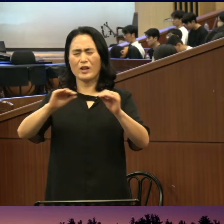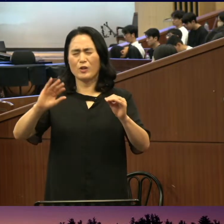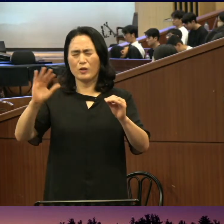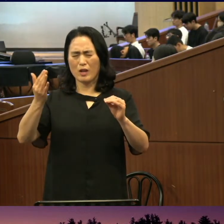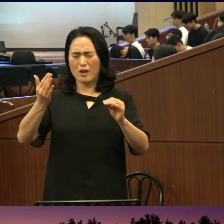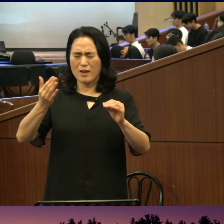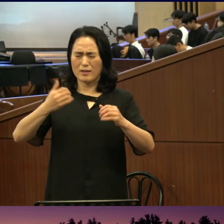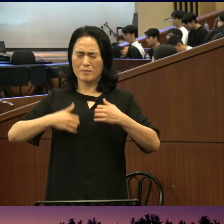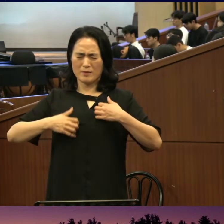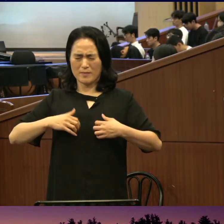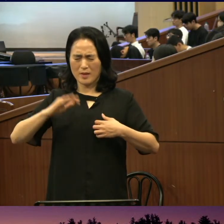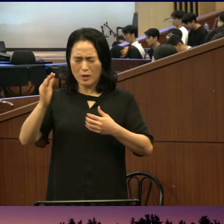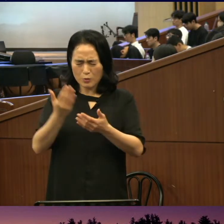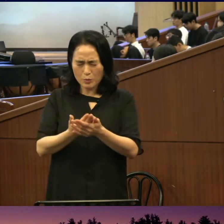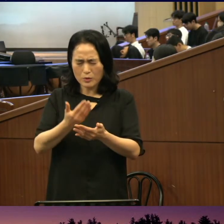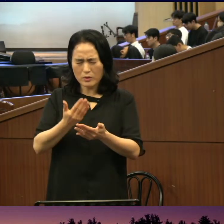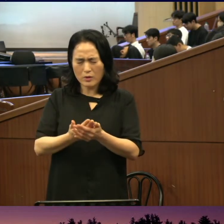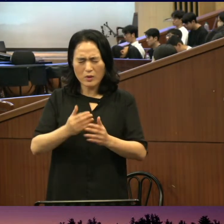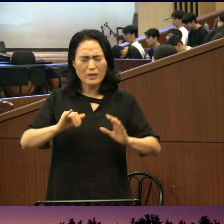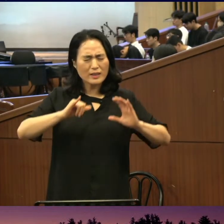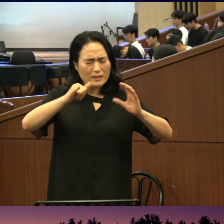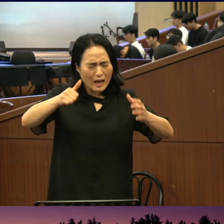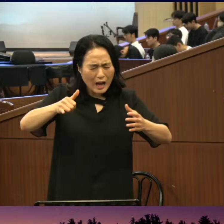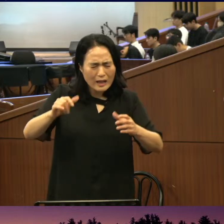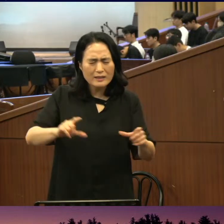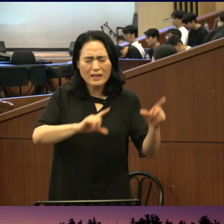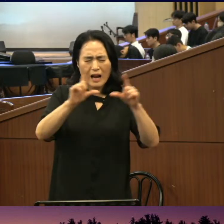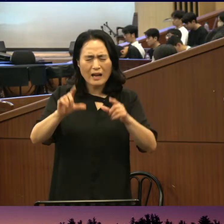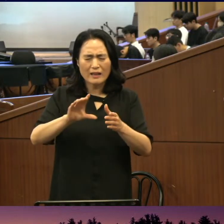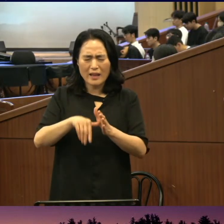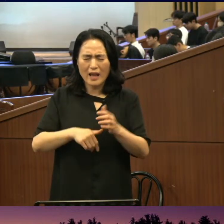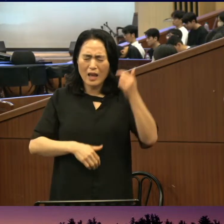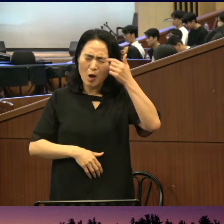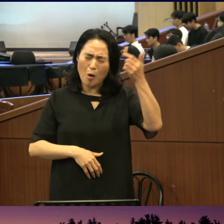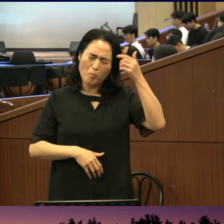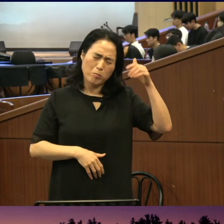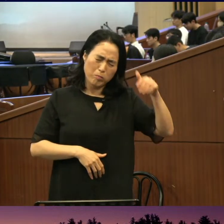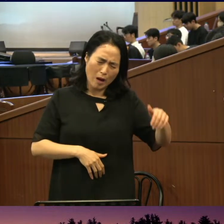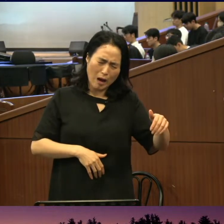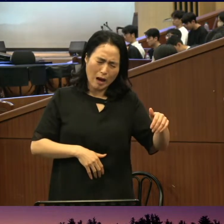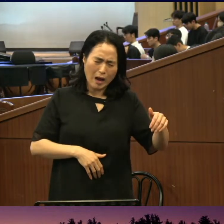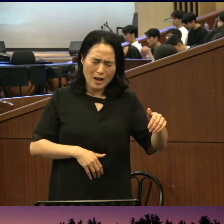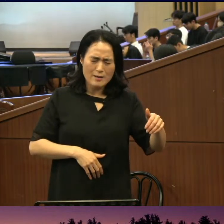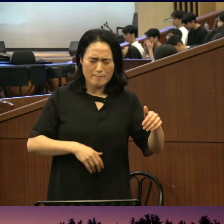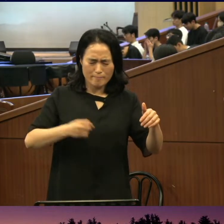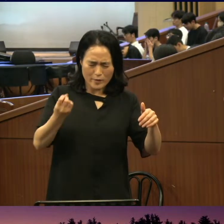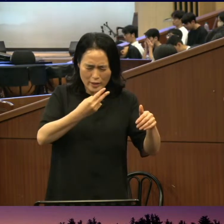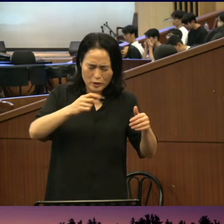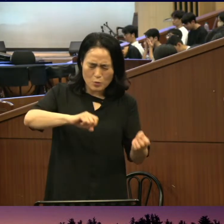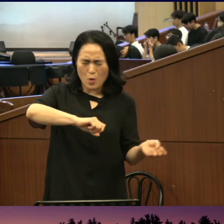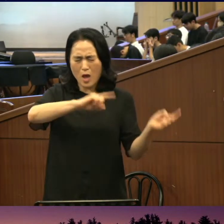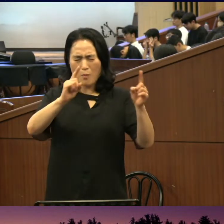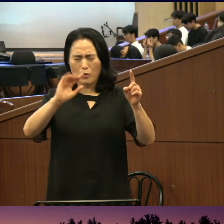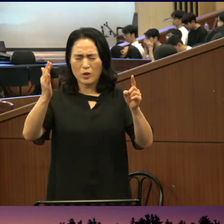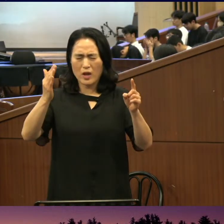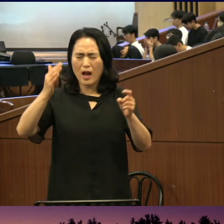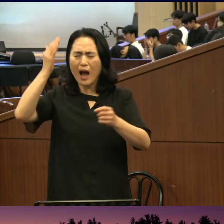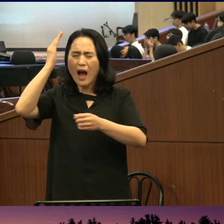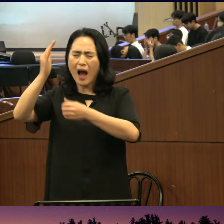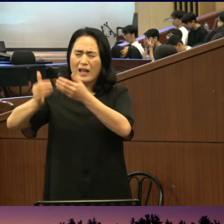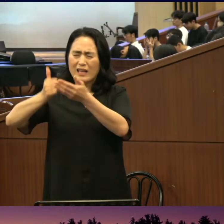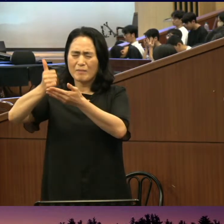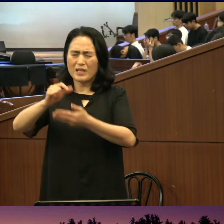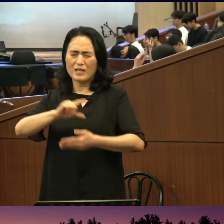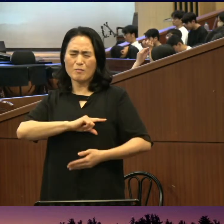주시옵소서. 세상에 살면서 잃어버렸던 우리의 영권을 회복하게 하시고 하늘의 권세 예수 그리스도의 이름으로 선포하며 나아갈